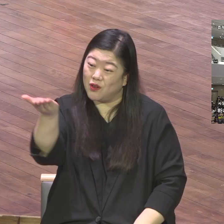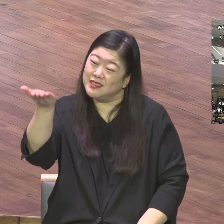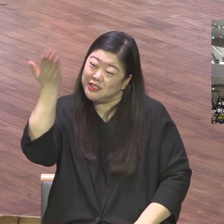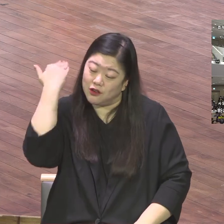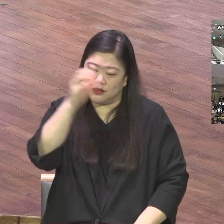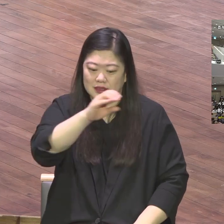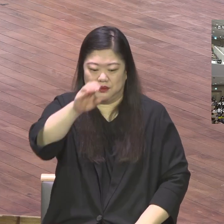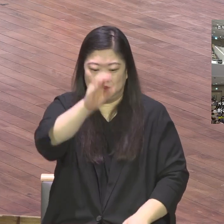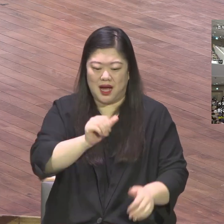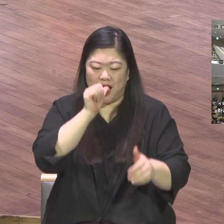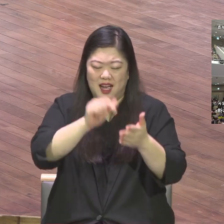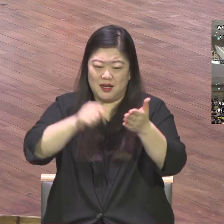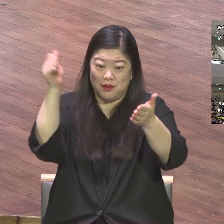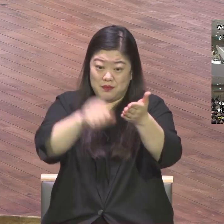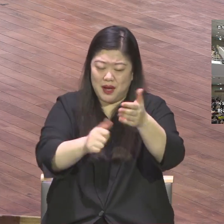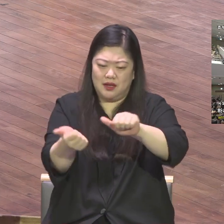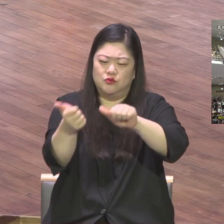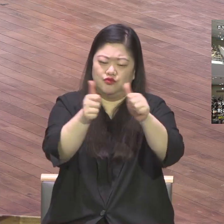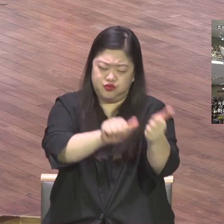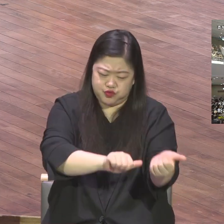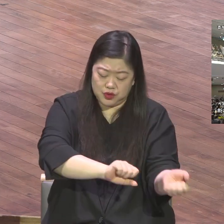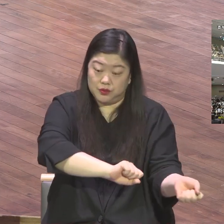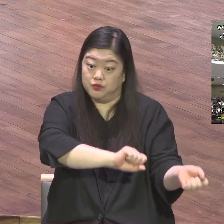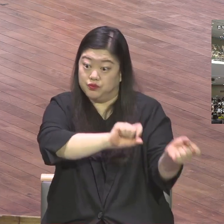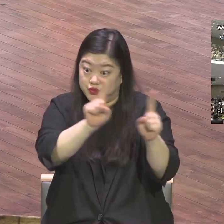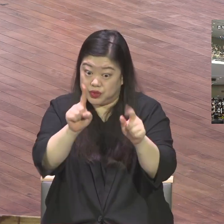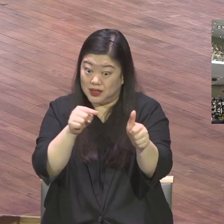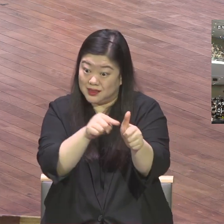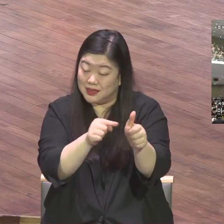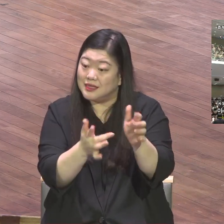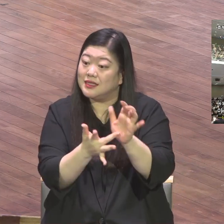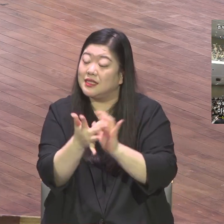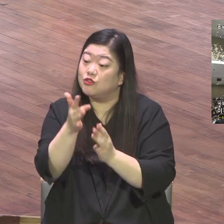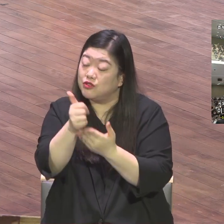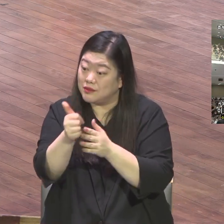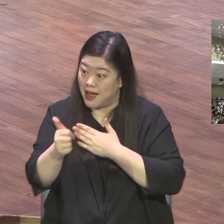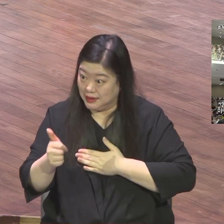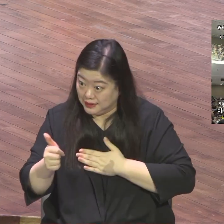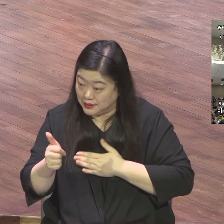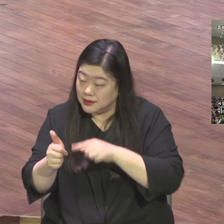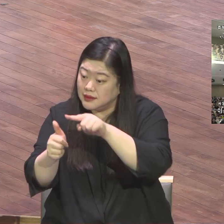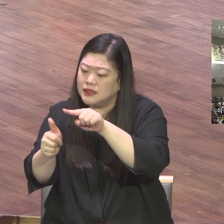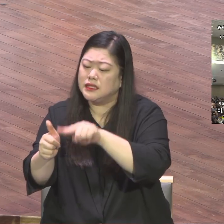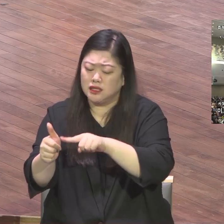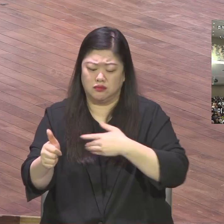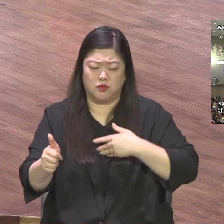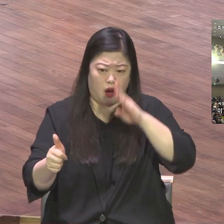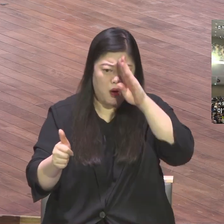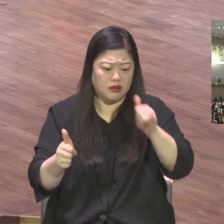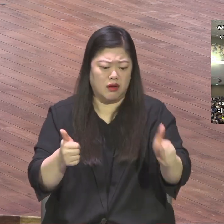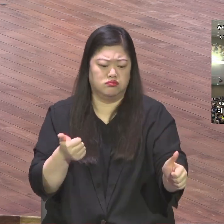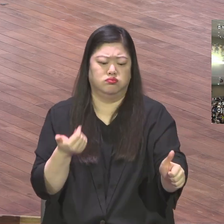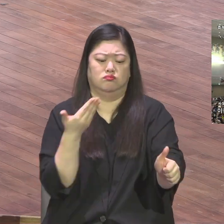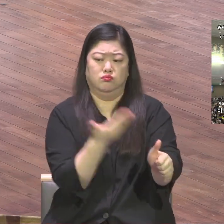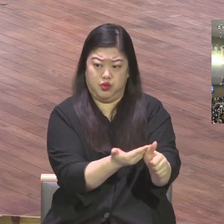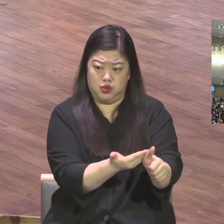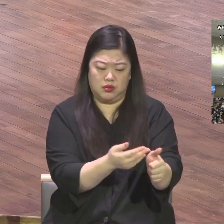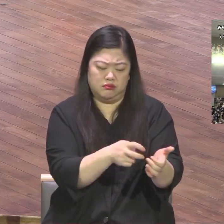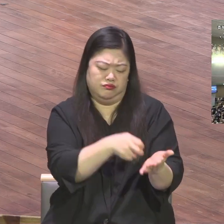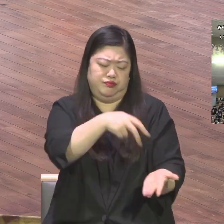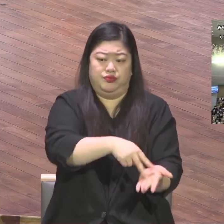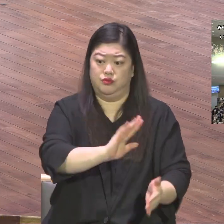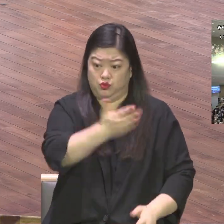죽은 자들 가운데 살리신 나사렛 예수 그리스도의 이름으로 이 사람이 강건하게 되어 너희 앞에 섰느니라.